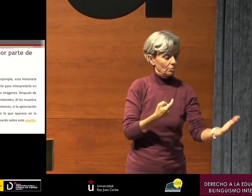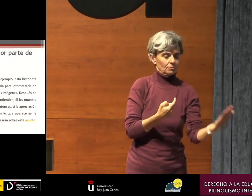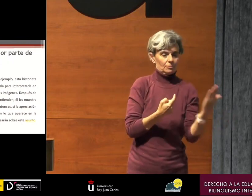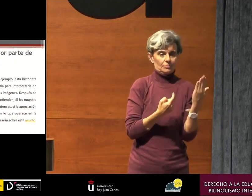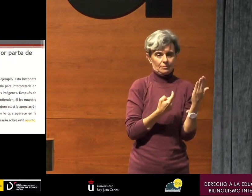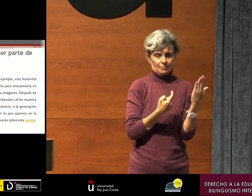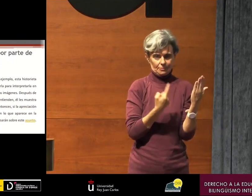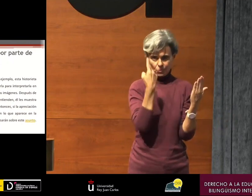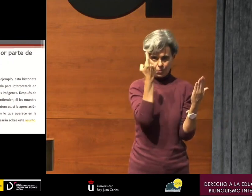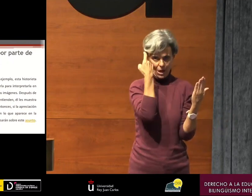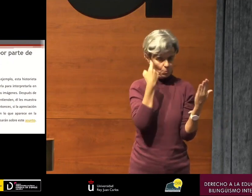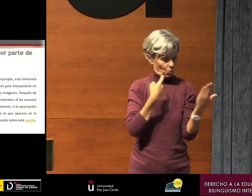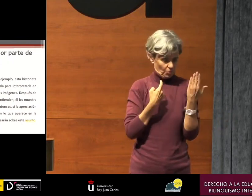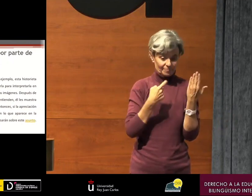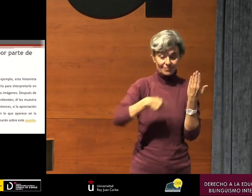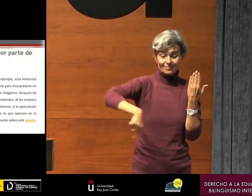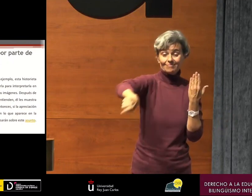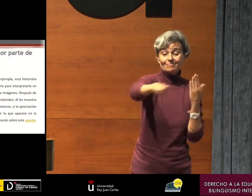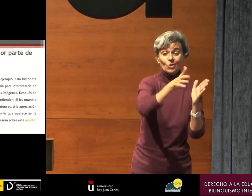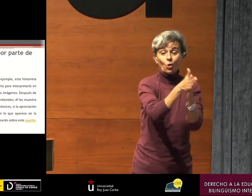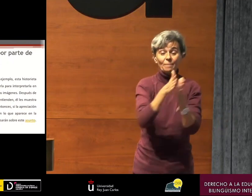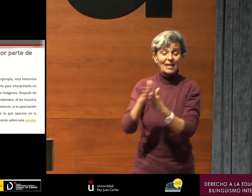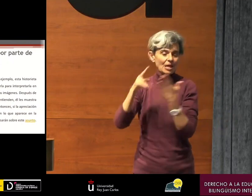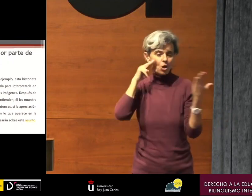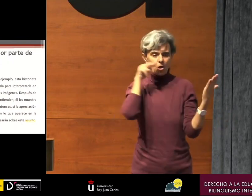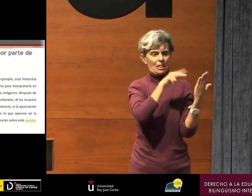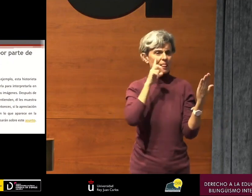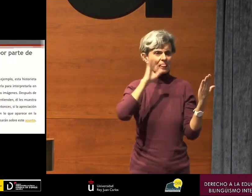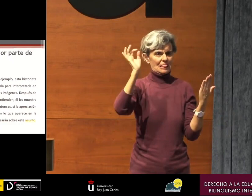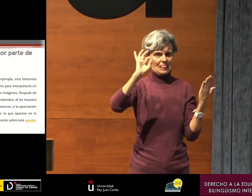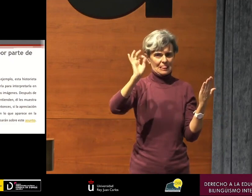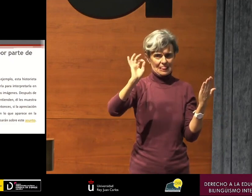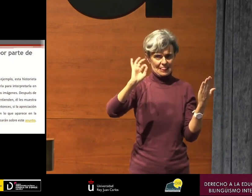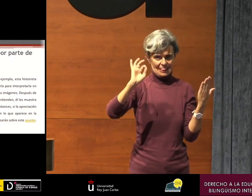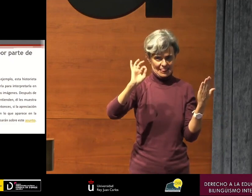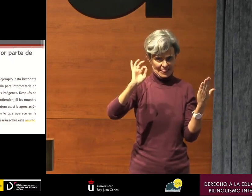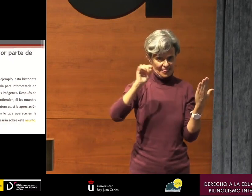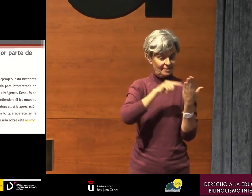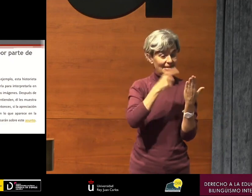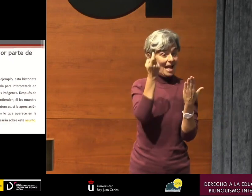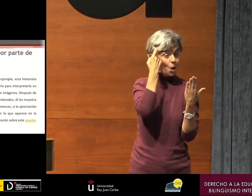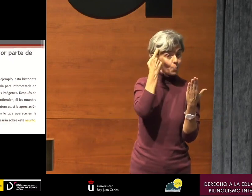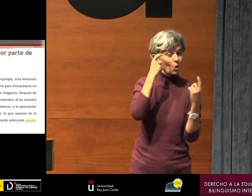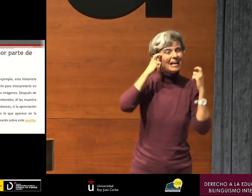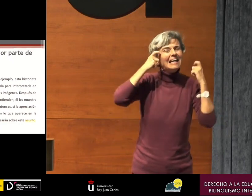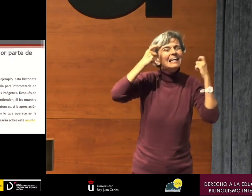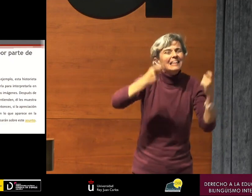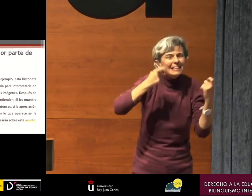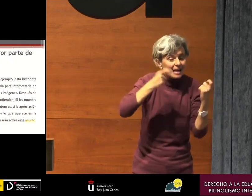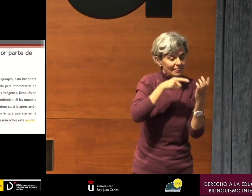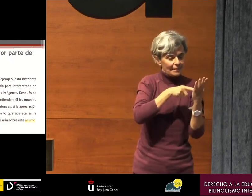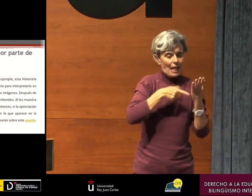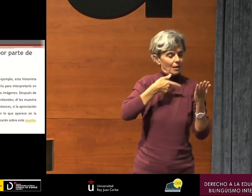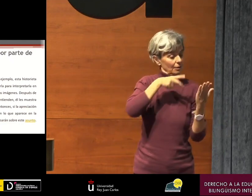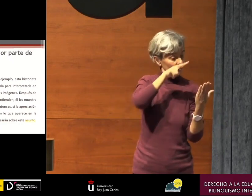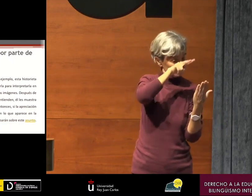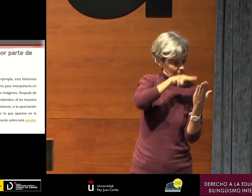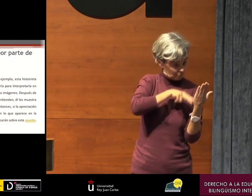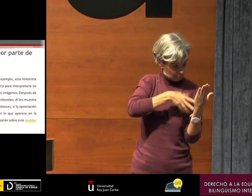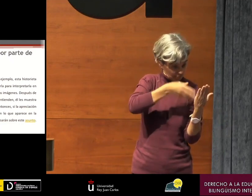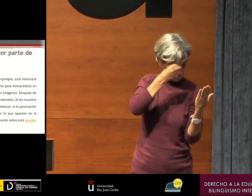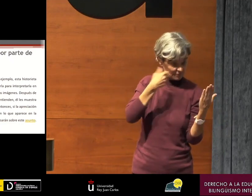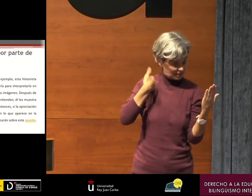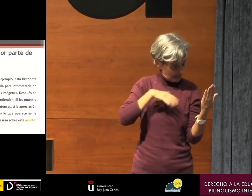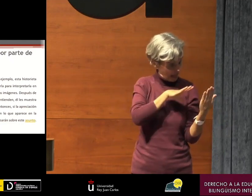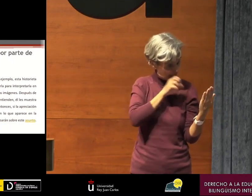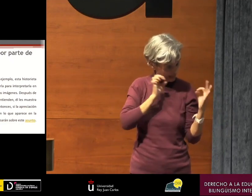bueno, pues la actividad puede ser un alumno tiene esa ficha, el resto de los alumnos no sabe qué dibujos hay ahí y ese